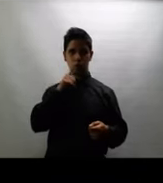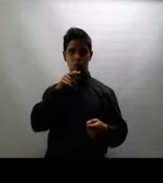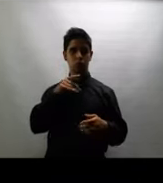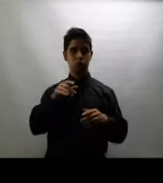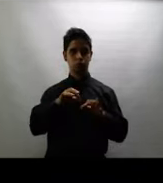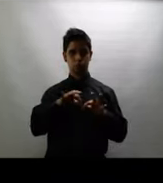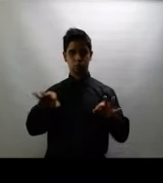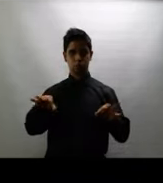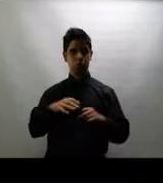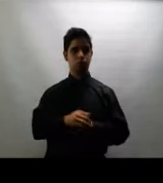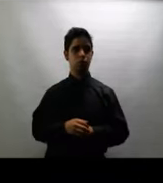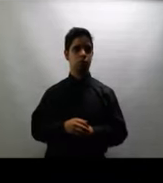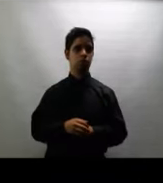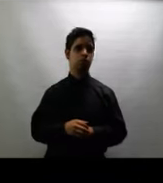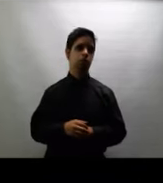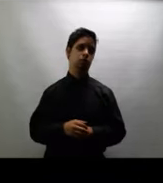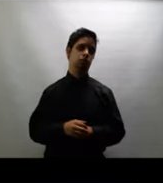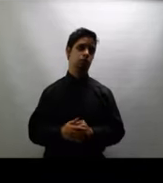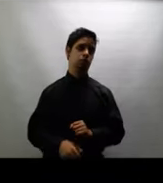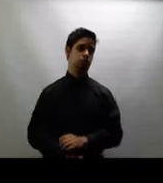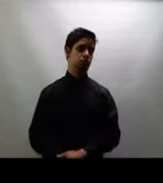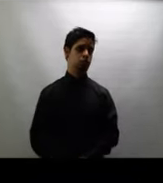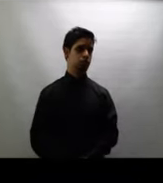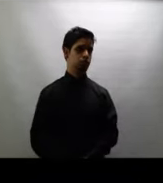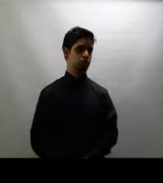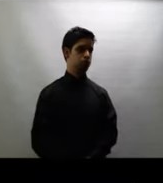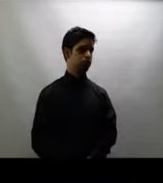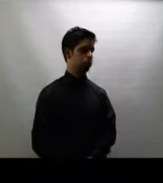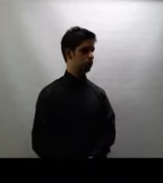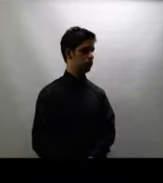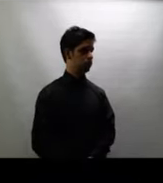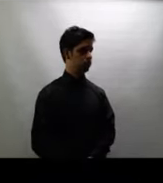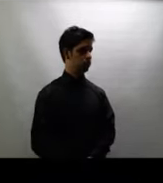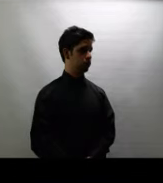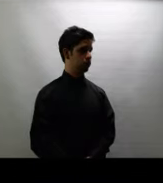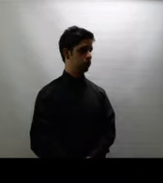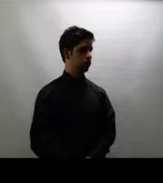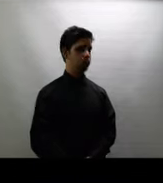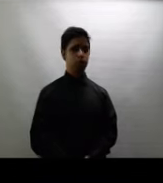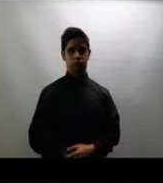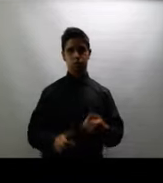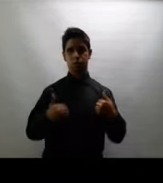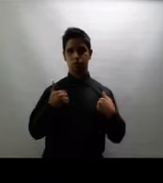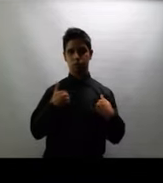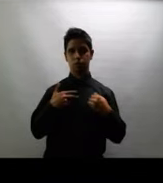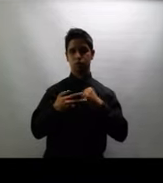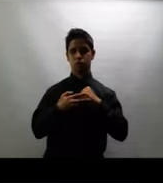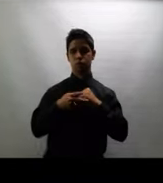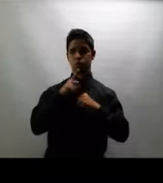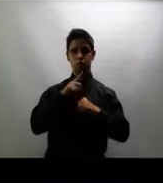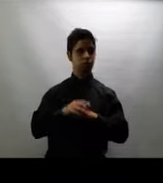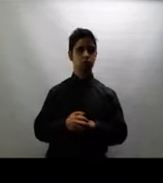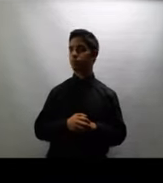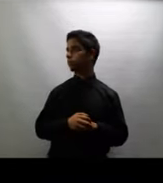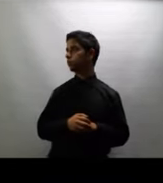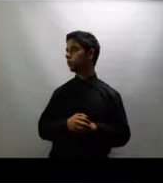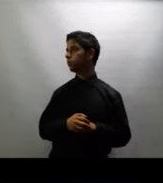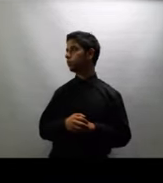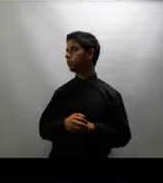bien curioso. Pierde valor. Y hay de colección. Hay discos sellados. ¿Qué tú coleccionas,